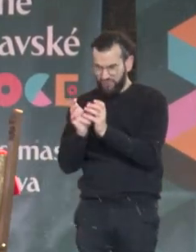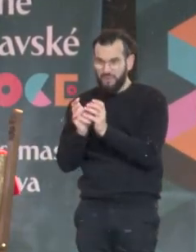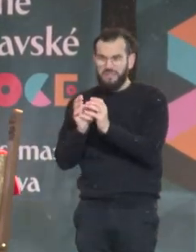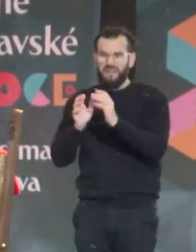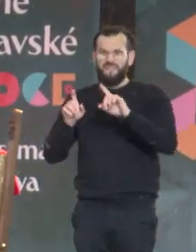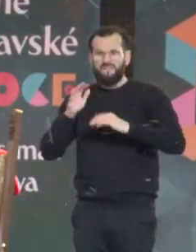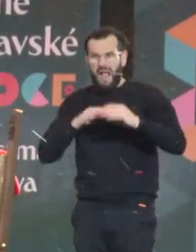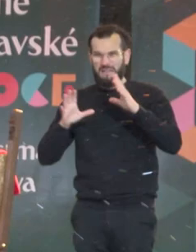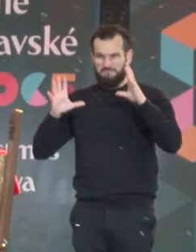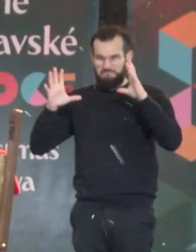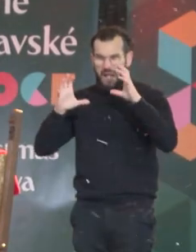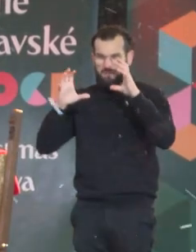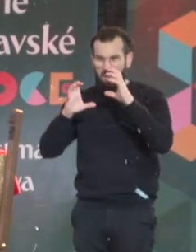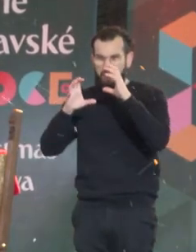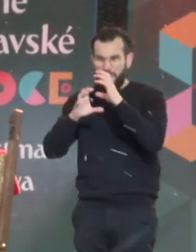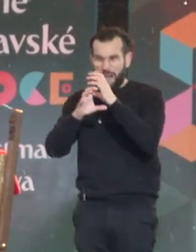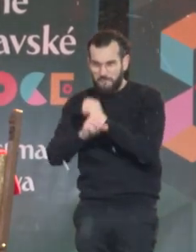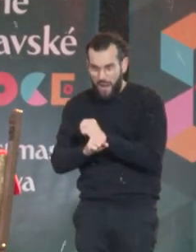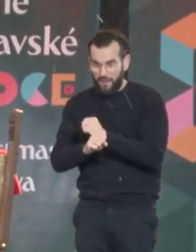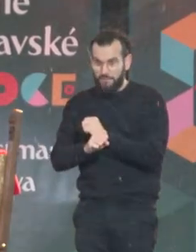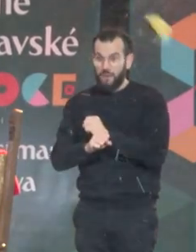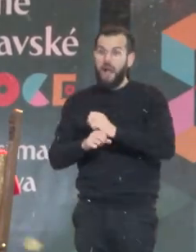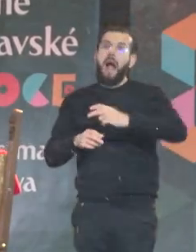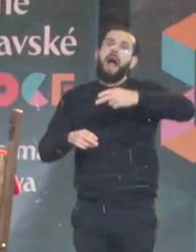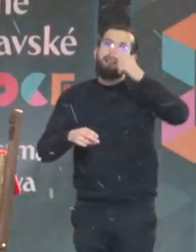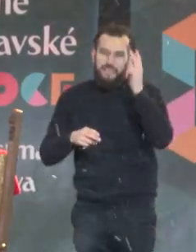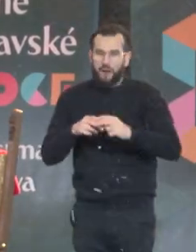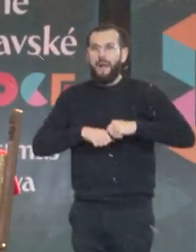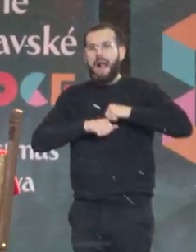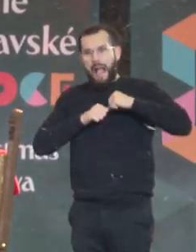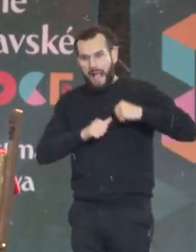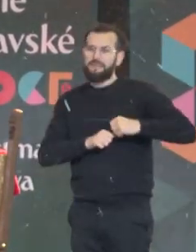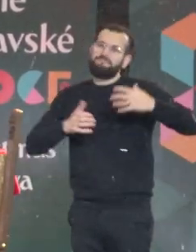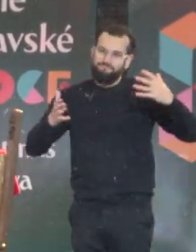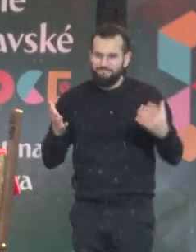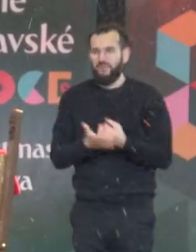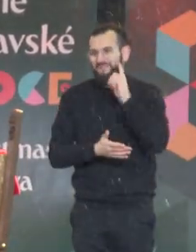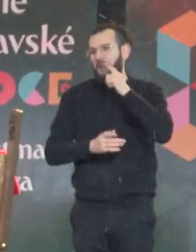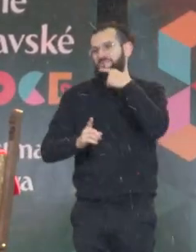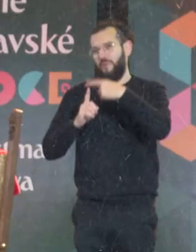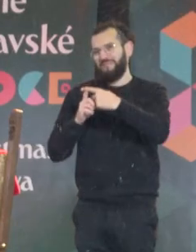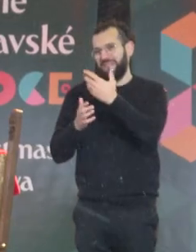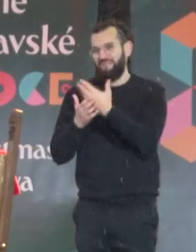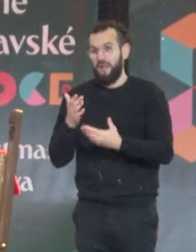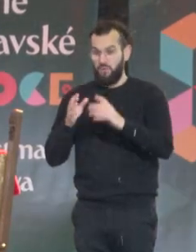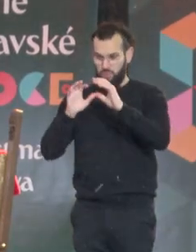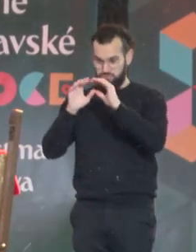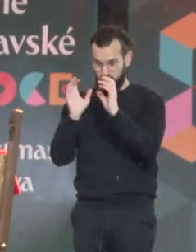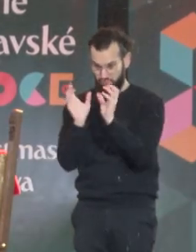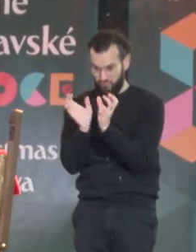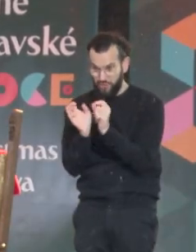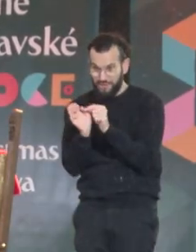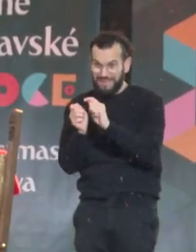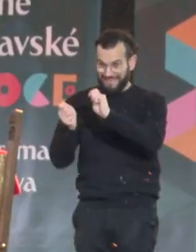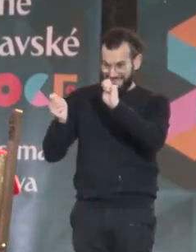sa. Až nakoniec teda zvíťazila láska a dobro, ako to býva v každej rozprávke, a tá hmota sa premenila na